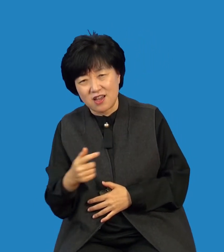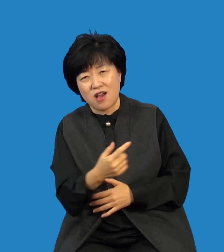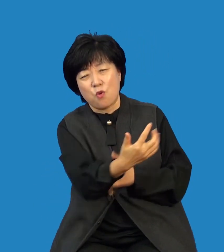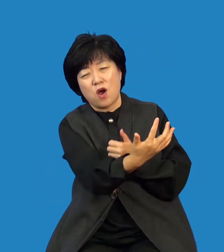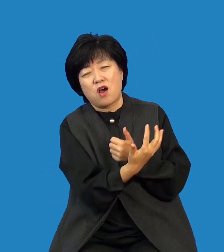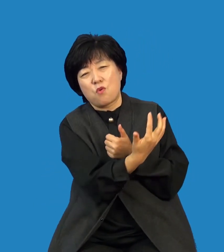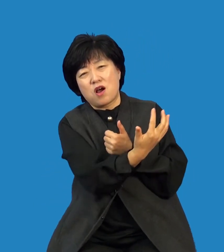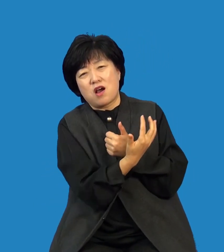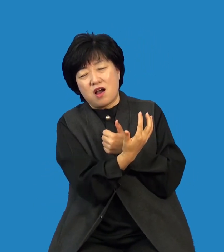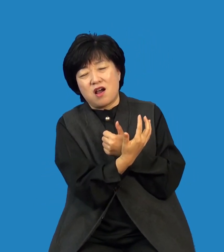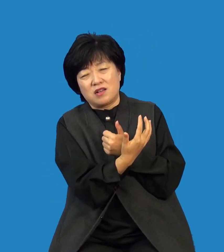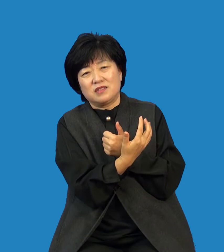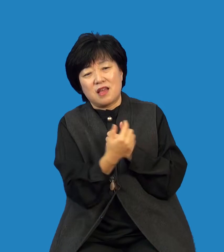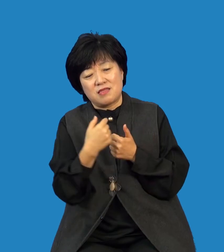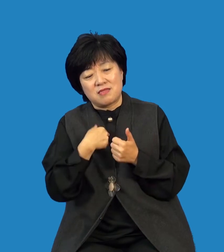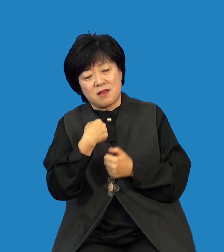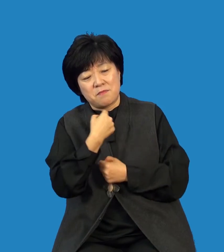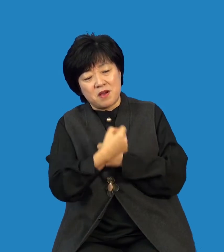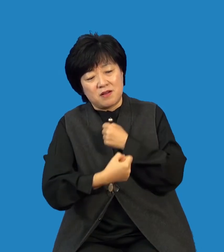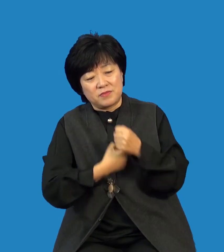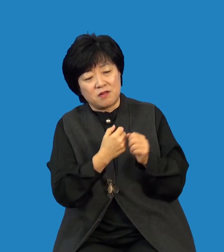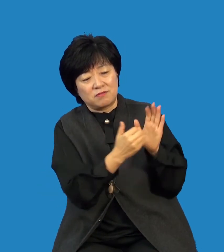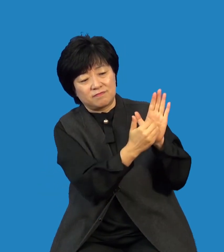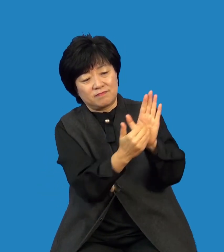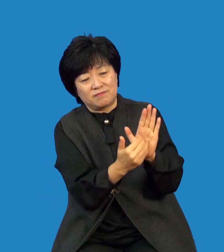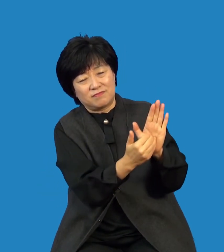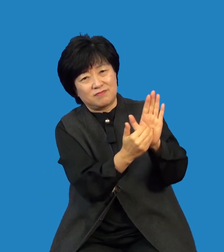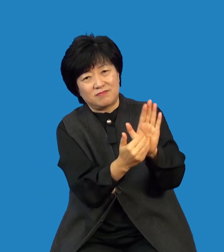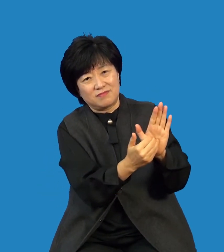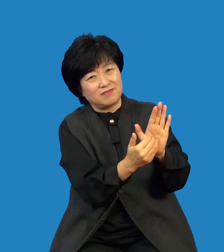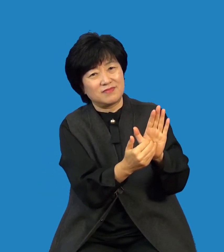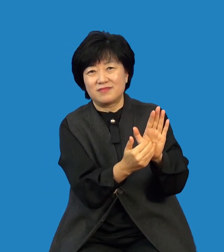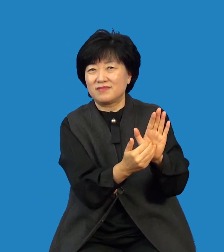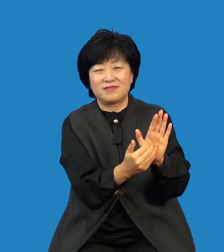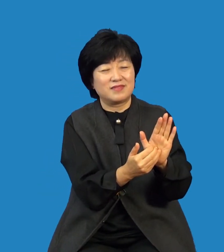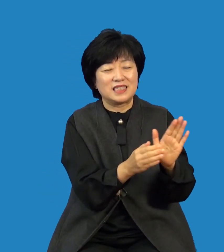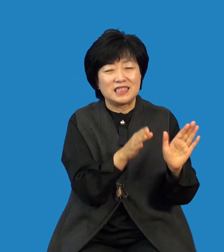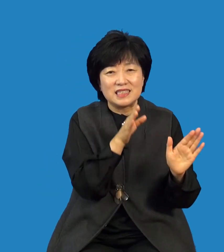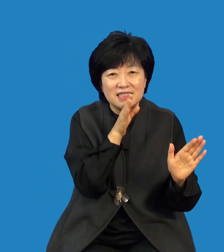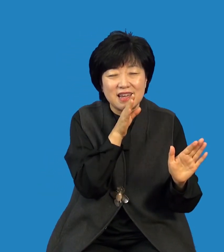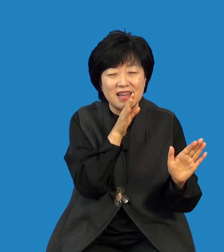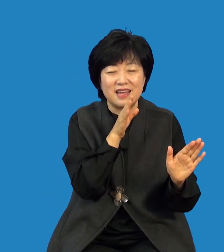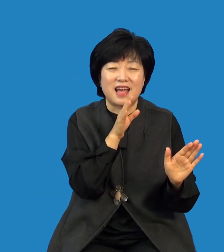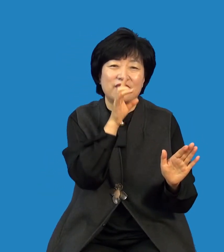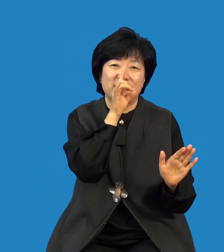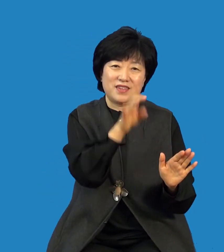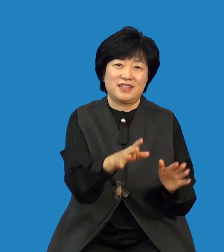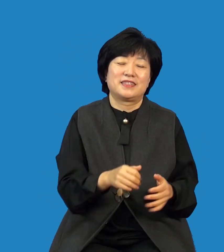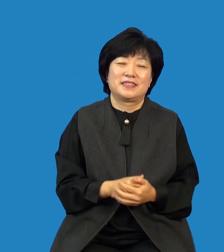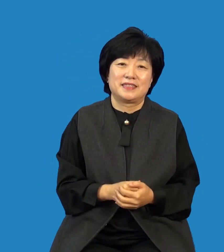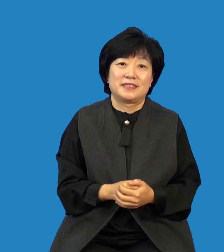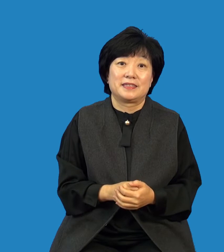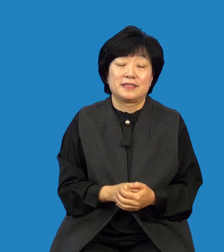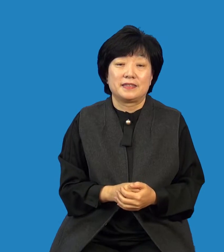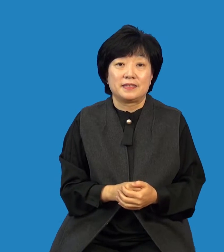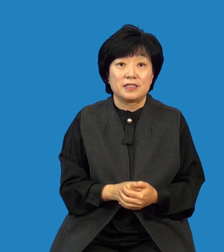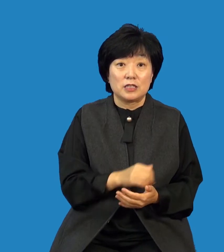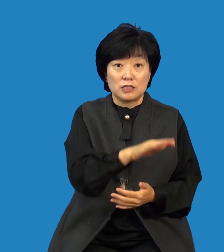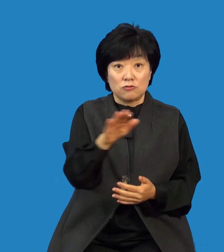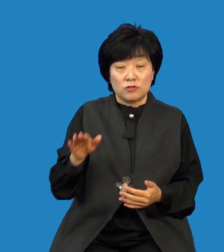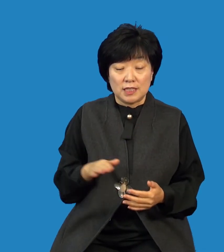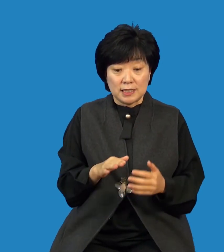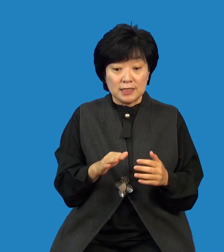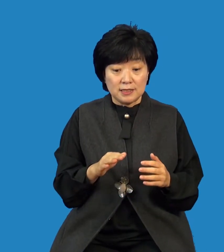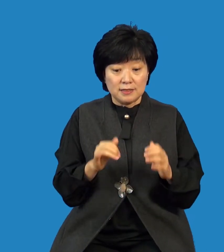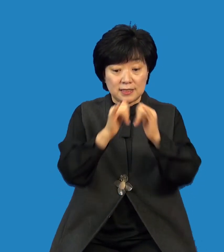그것이 조종관을 잡는다고 해서 두려움과 근심이 사라지느냐? 그것도 아니라는 거예요. 그런데 이 자본주의 사회에서는